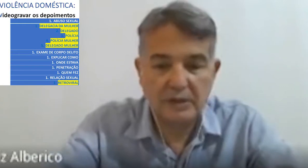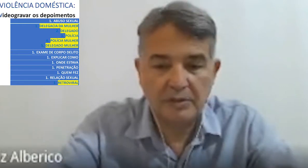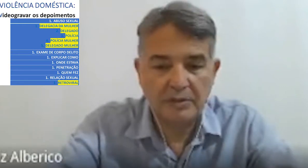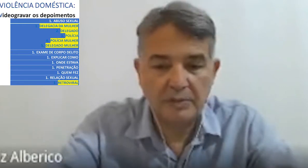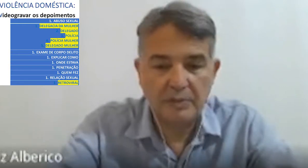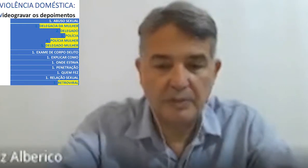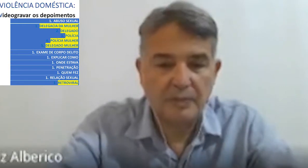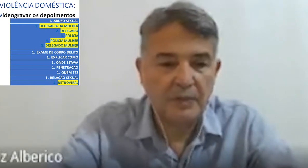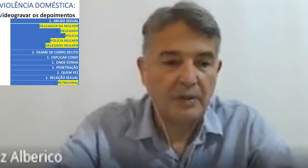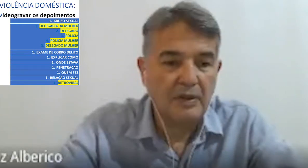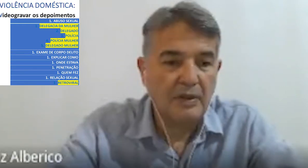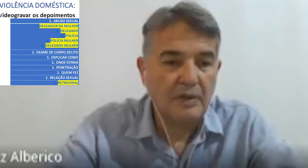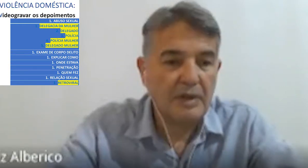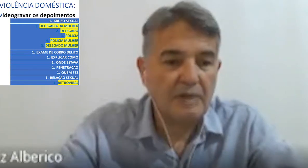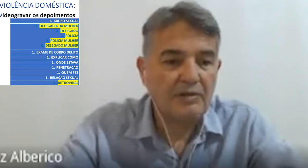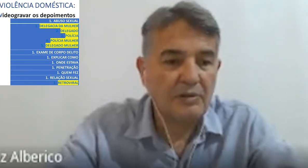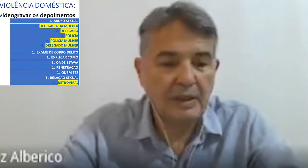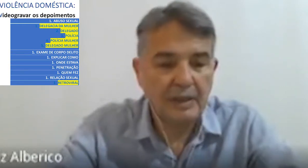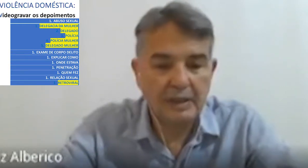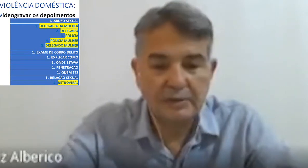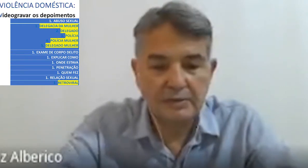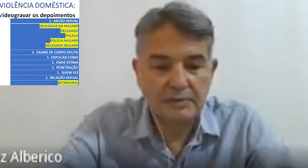Policial. E aí vem o delegado.